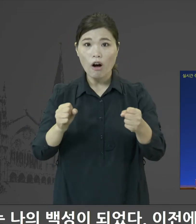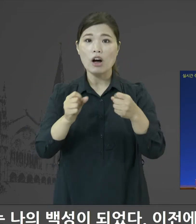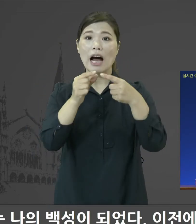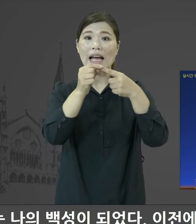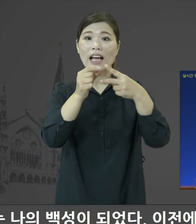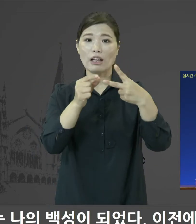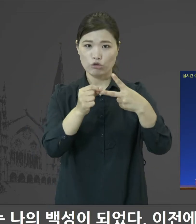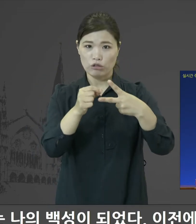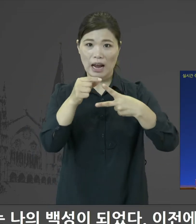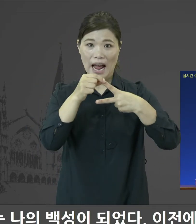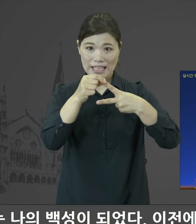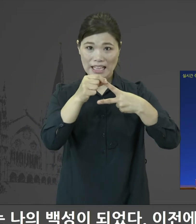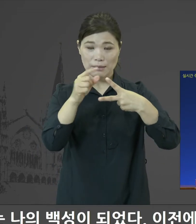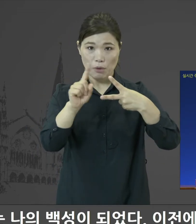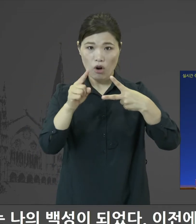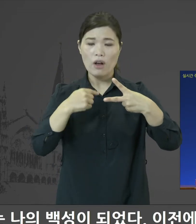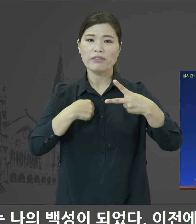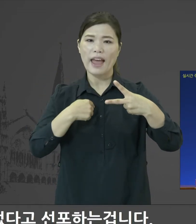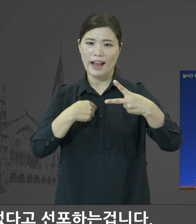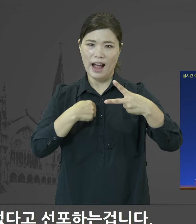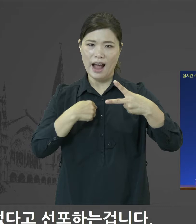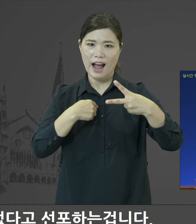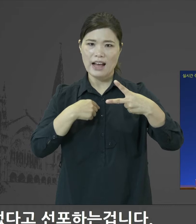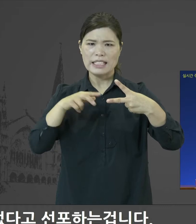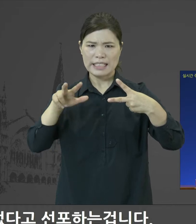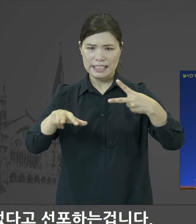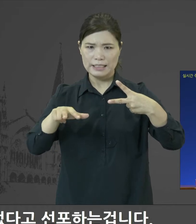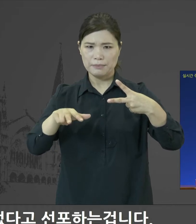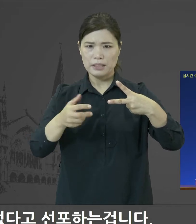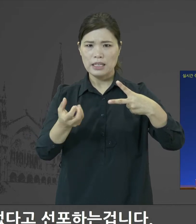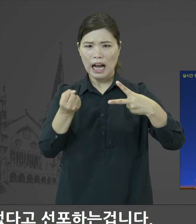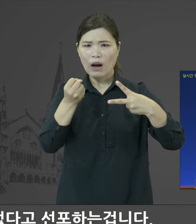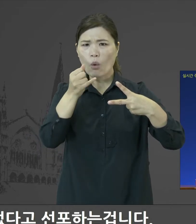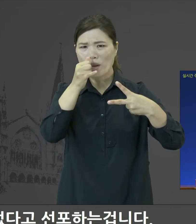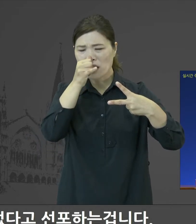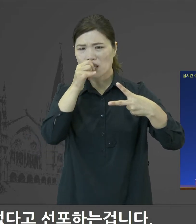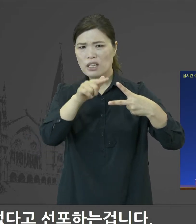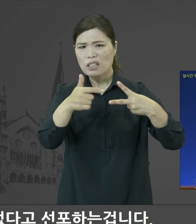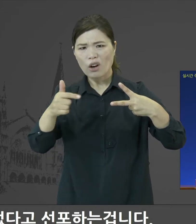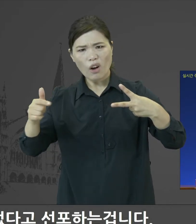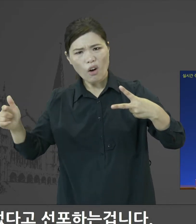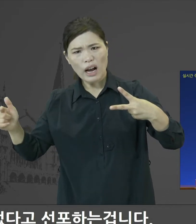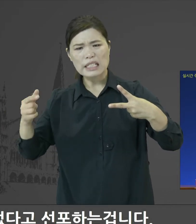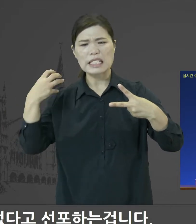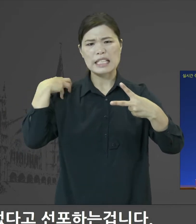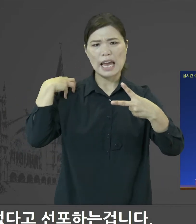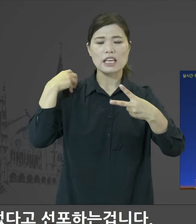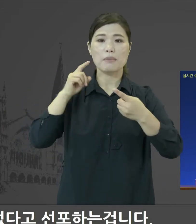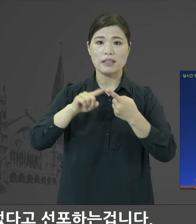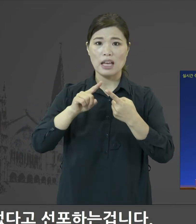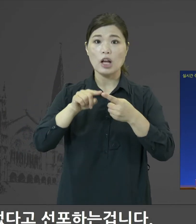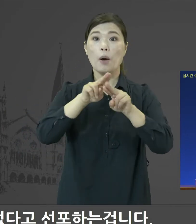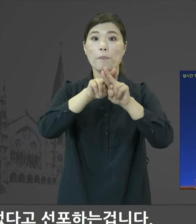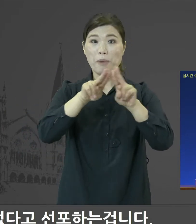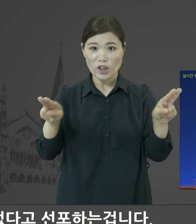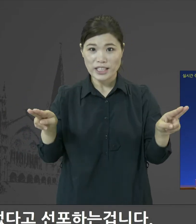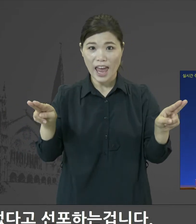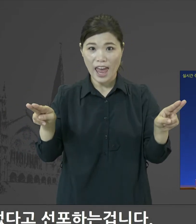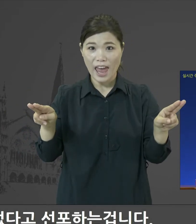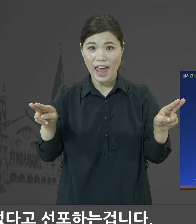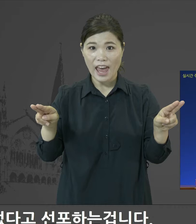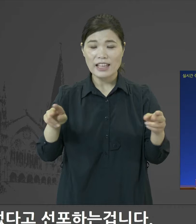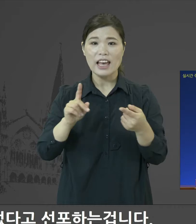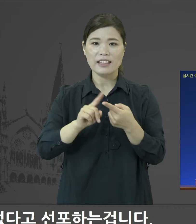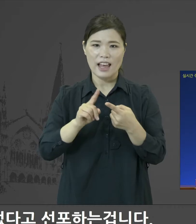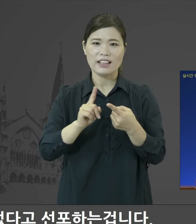있습니다. 하나는 내가 가지고 있는 여러 가지 책임들을 면제받는 겁니다. 그것이